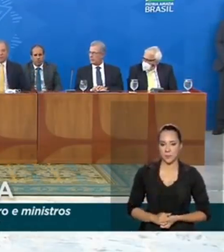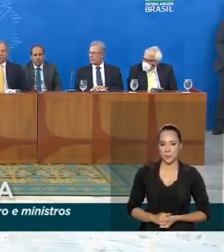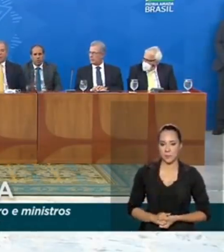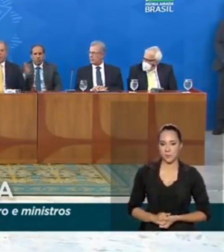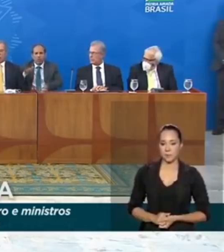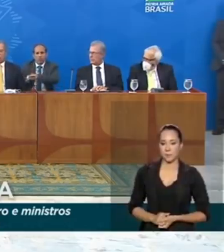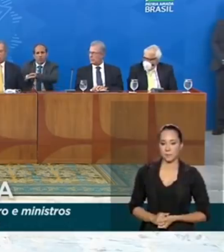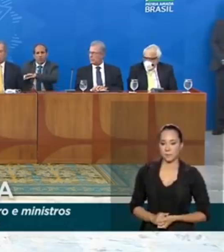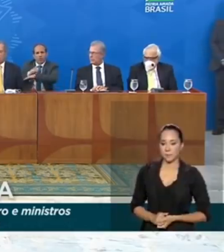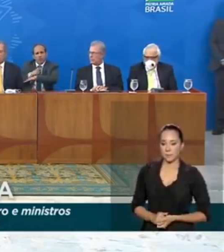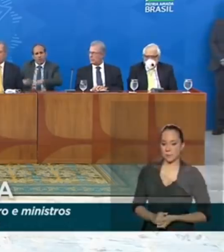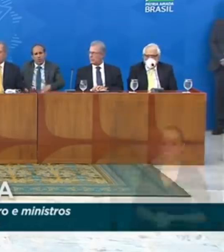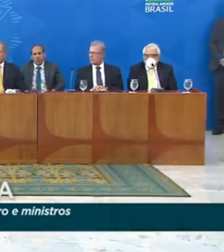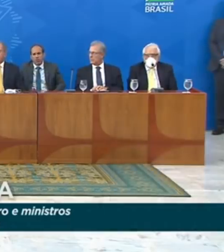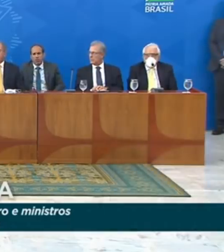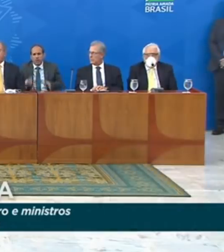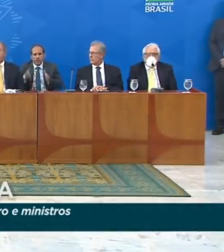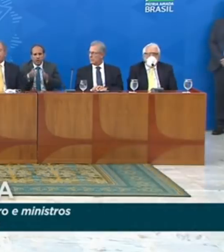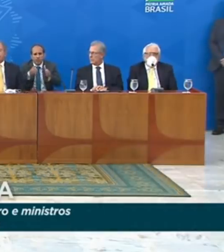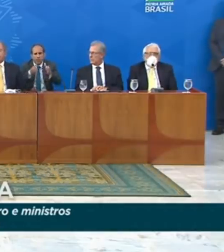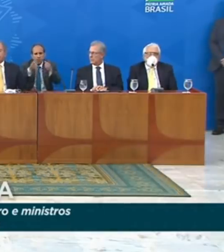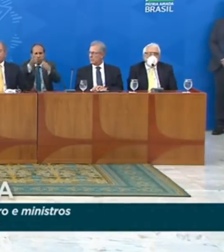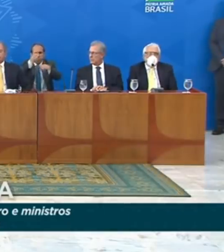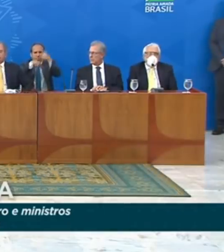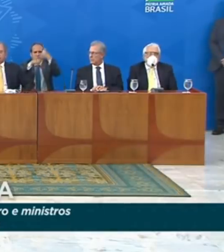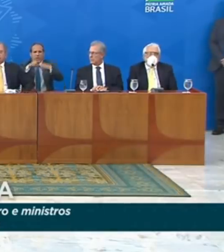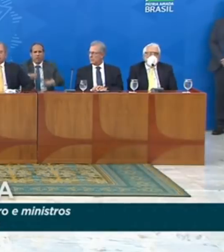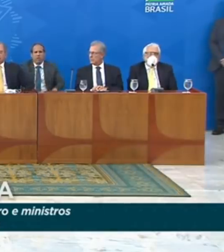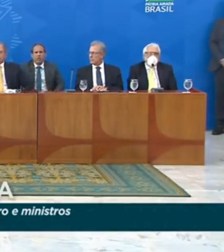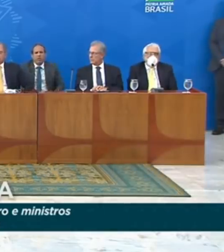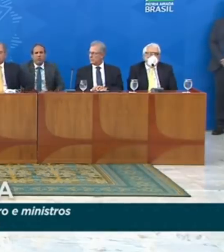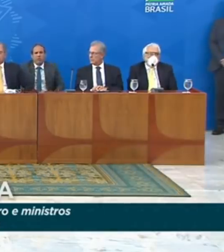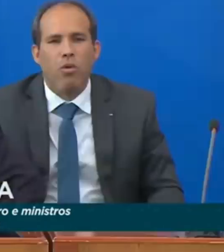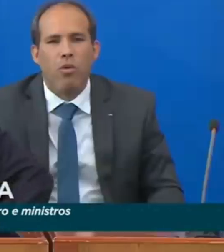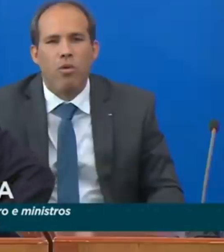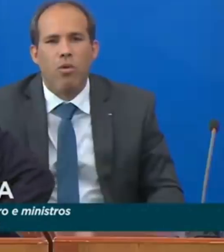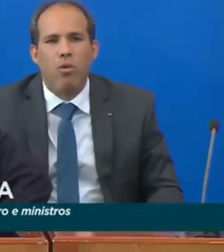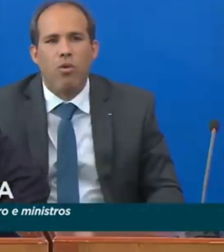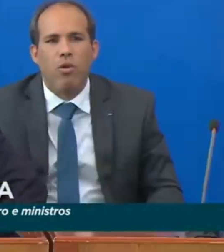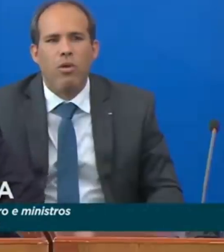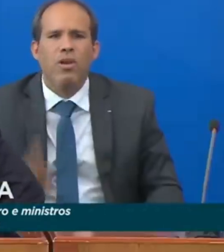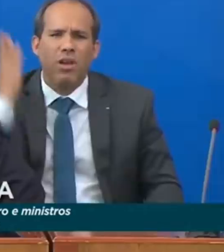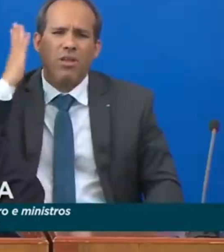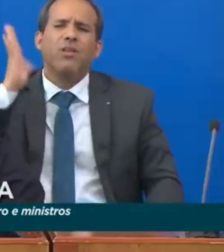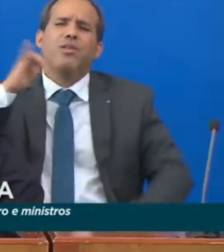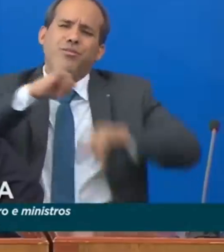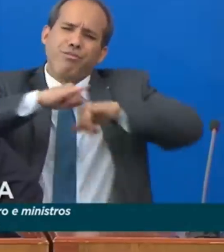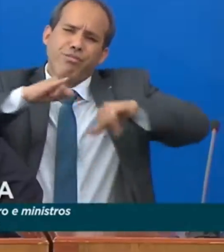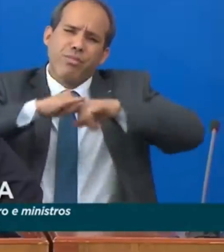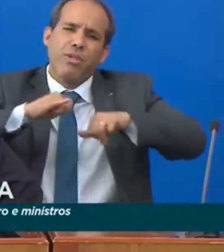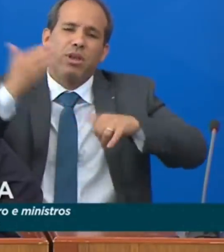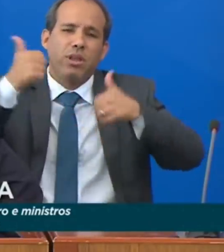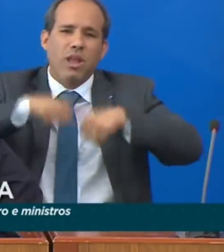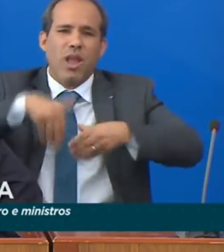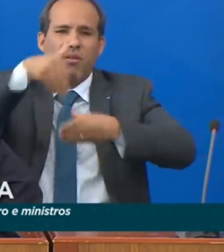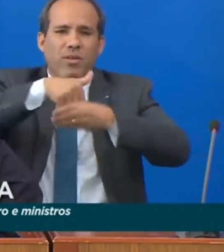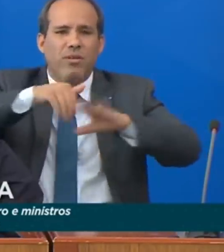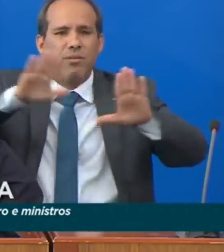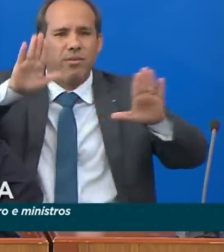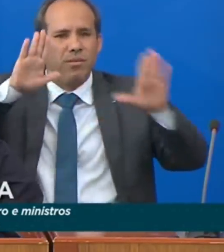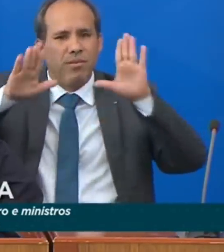presidente, O Caminho da Prosperidade, enfatizava durante toda a campanha, e temos mantido essa